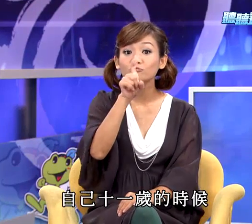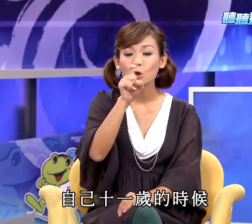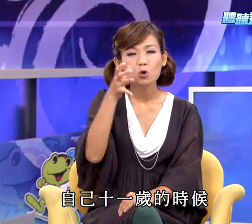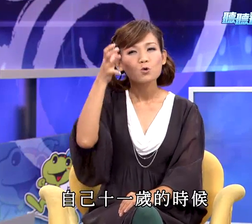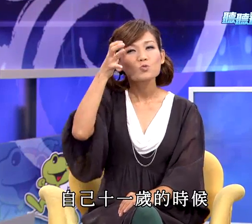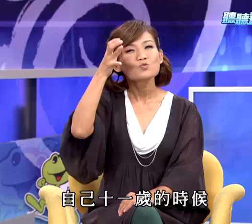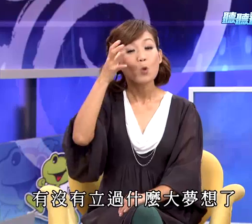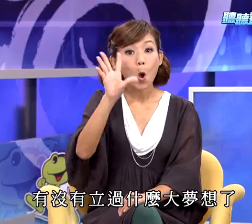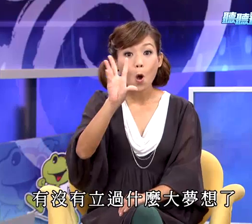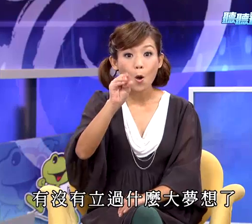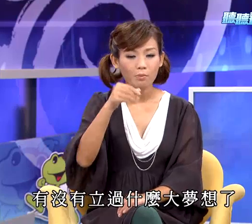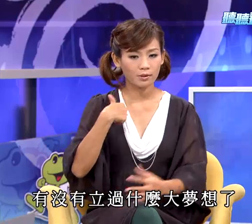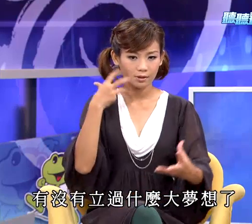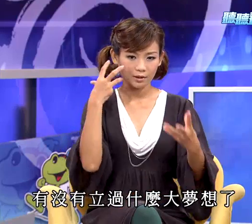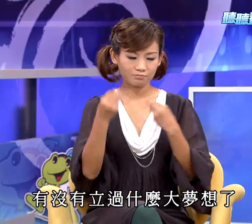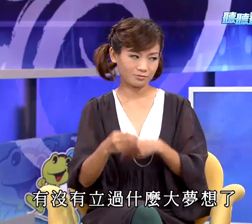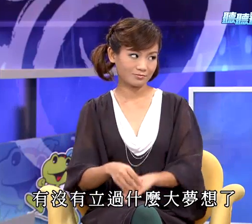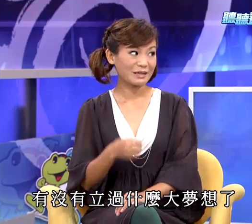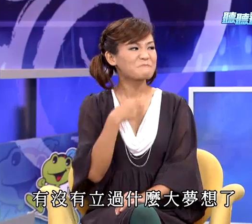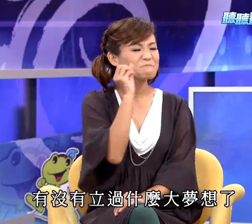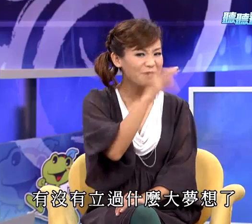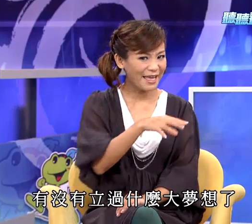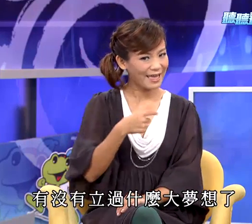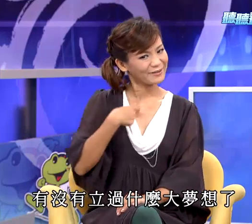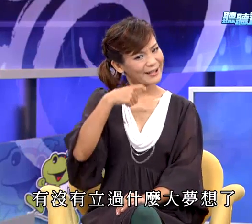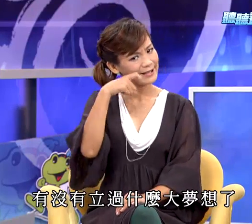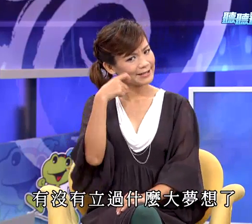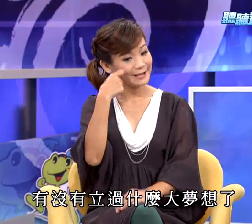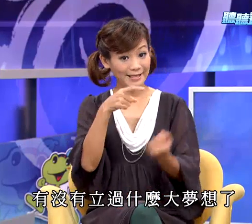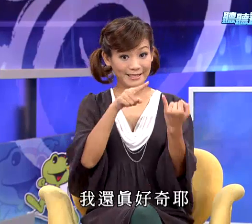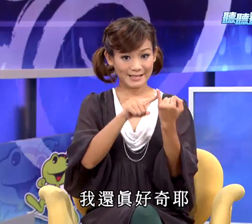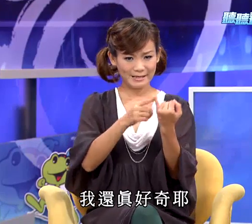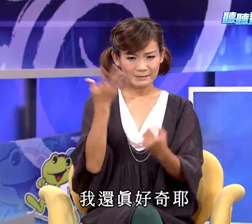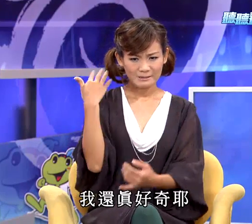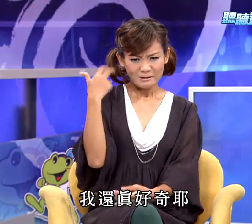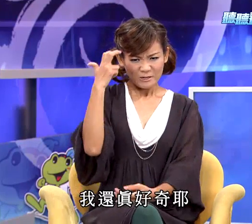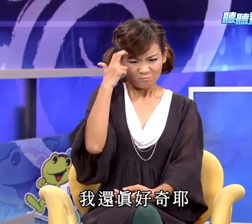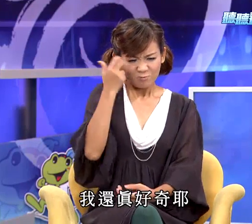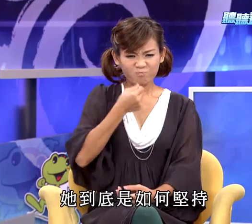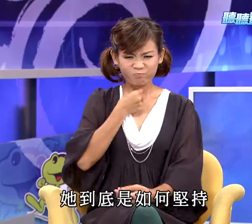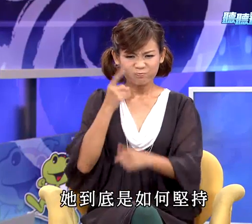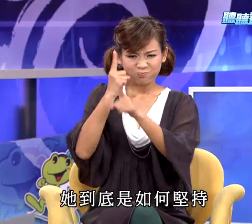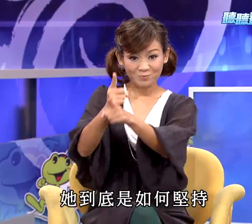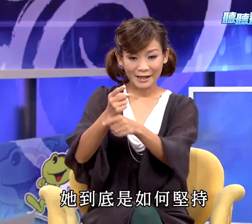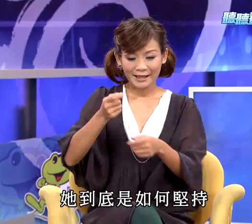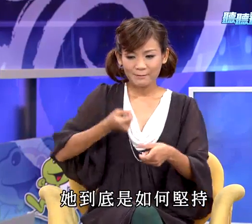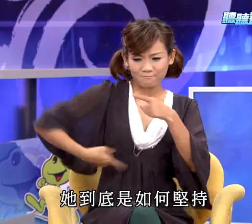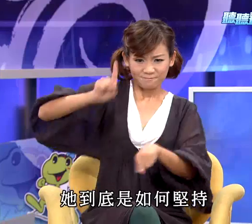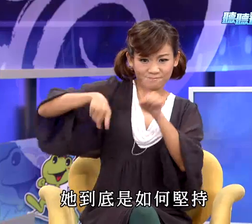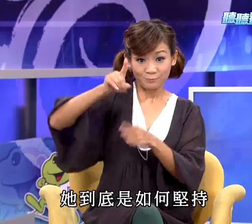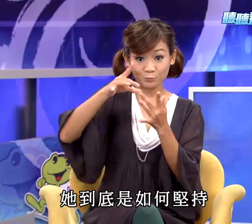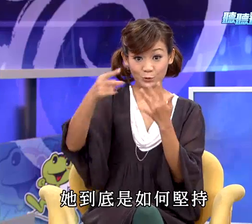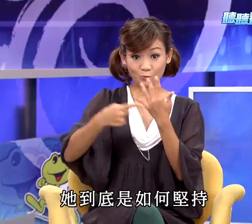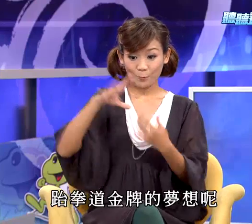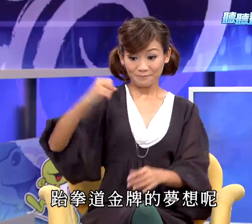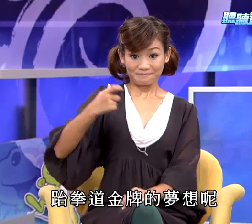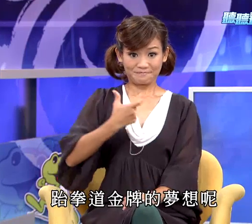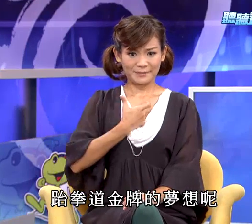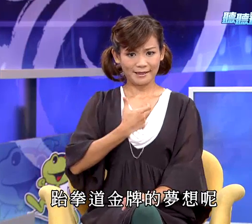的时候有没有立过什么大梦想了。我还真好奇哎，他到底是如何坚持跆拳道金